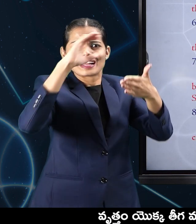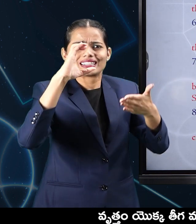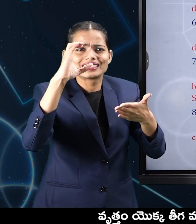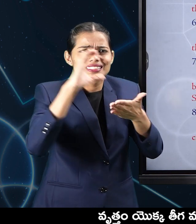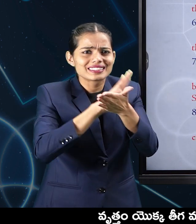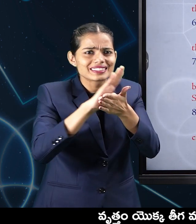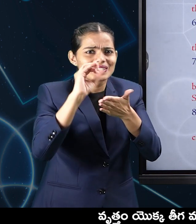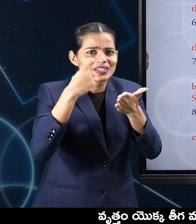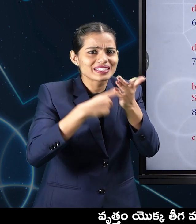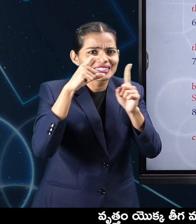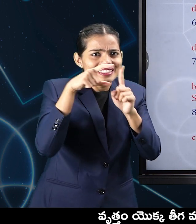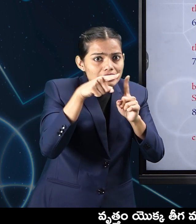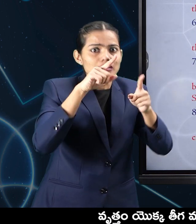అంటారు.